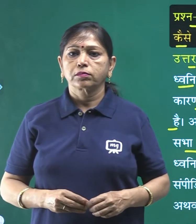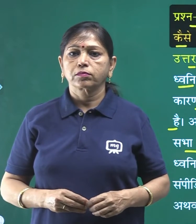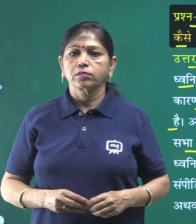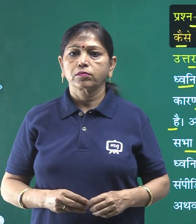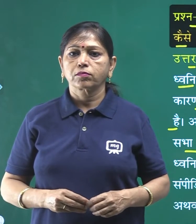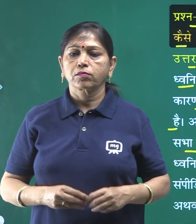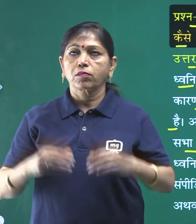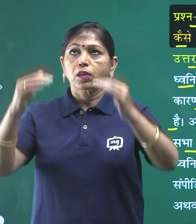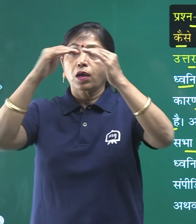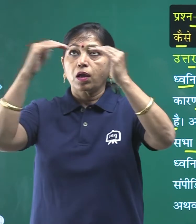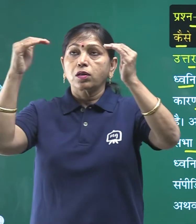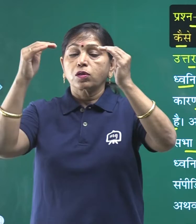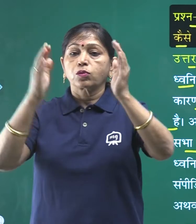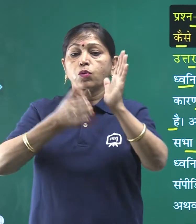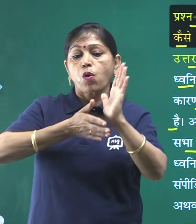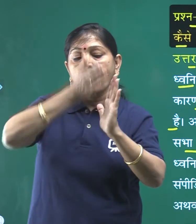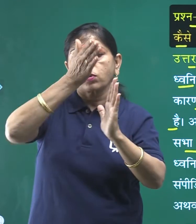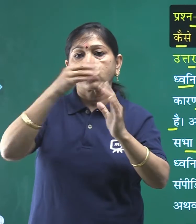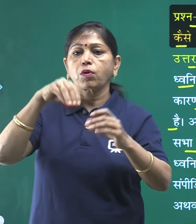छतों व दीवारों पर